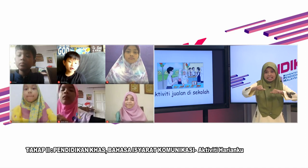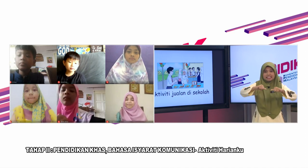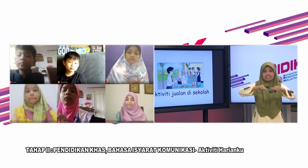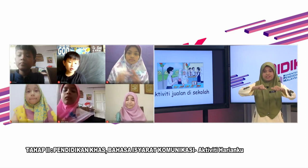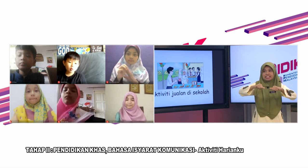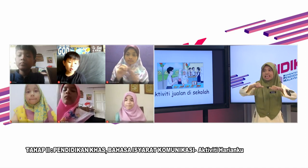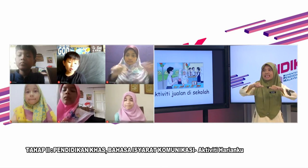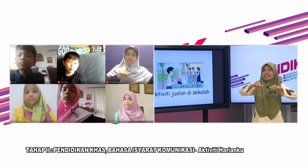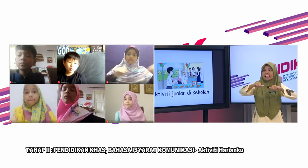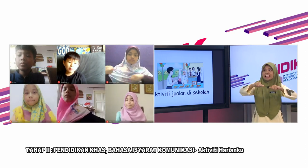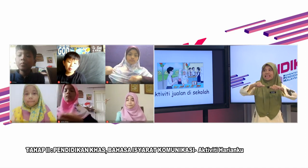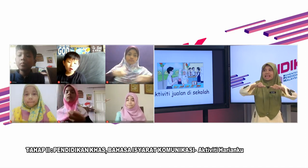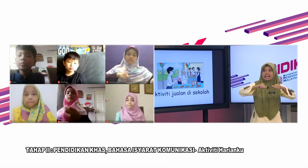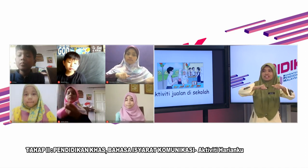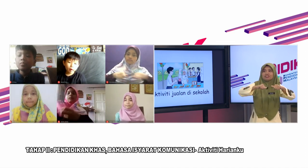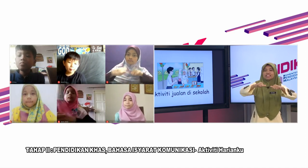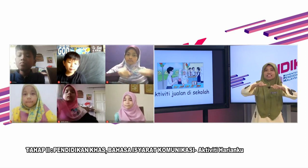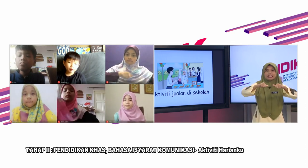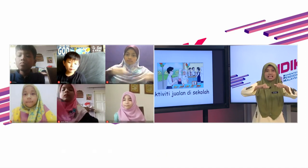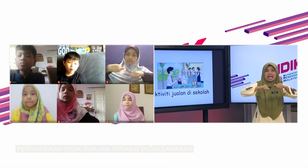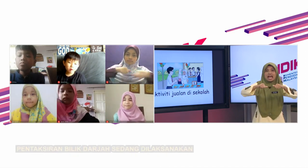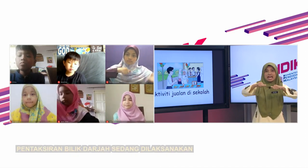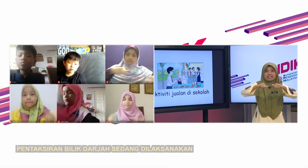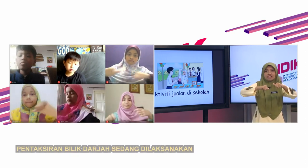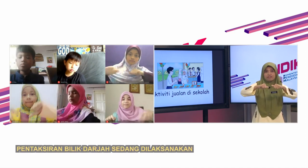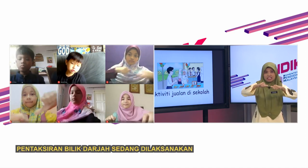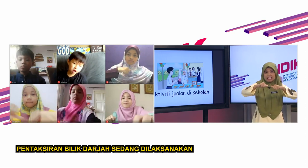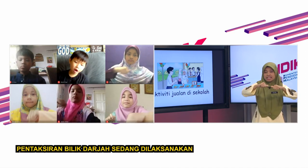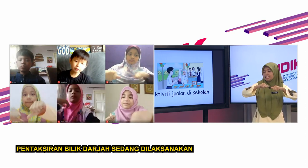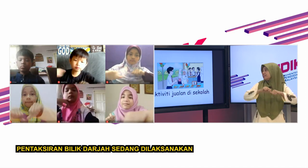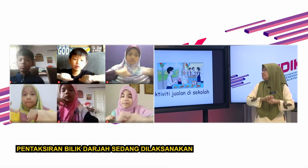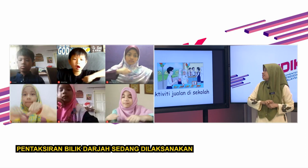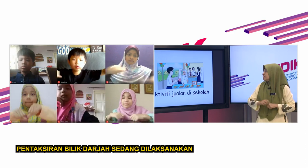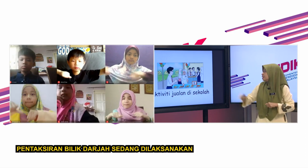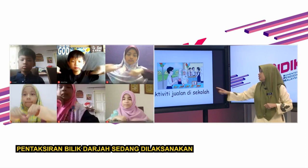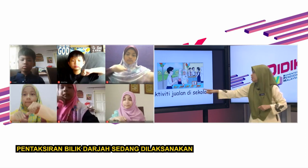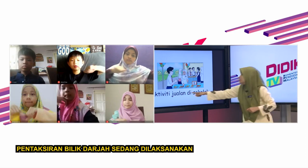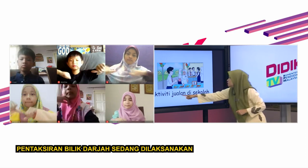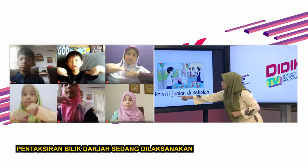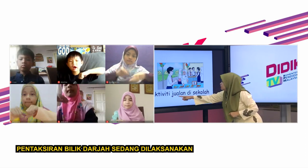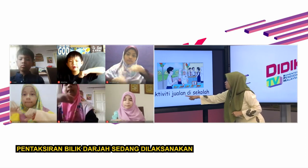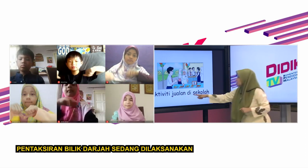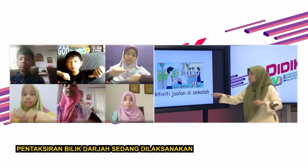Aktiviti. Aktiviti. Ikut. Aktiviti.